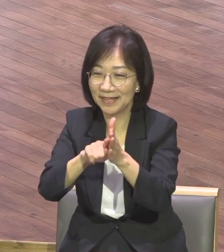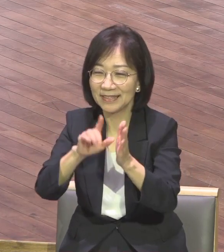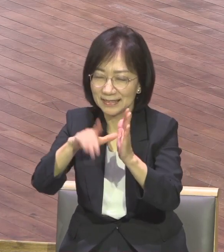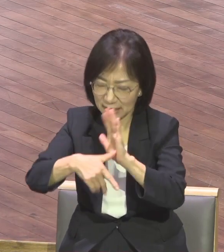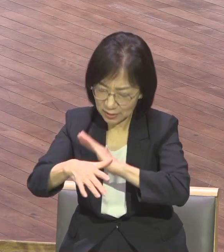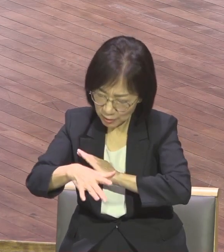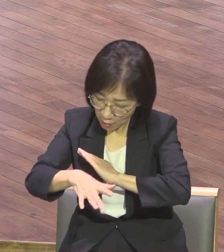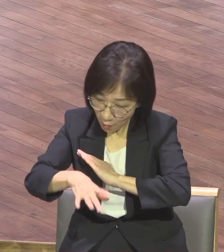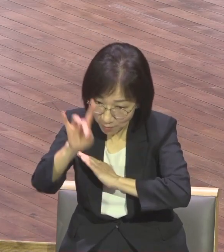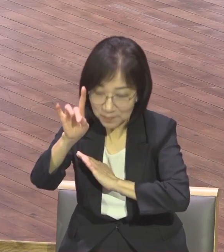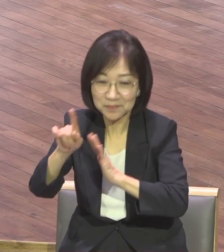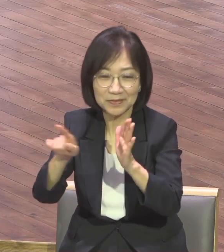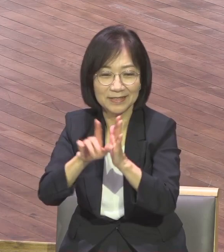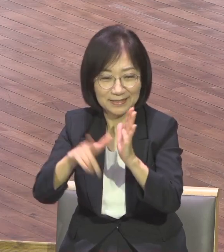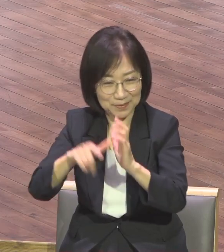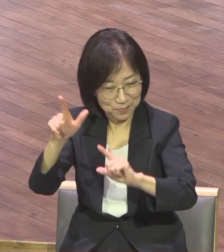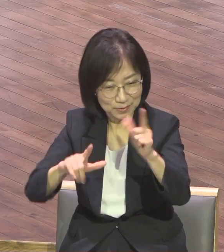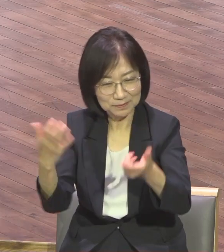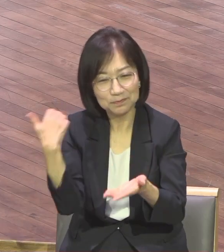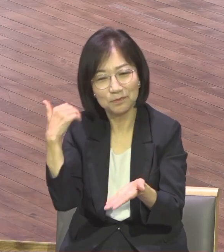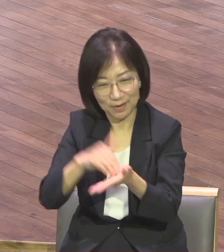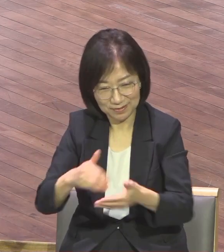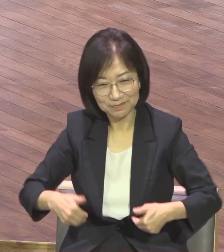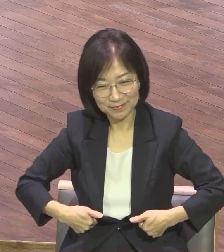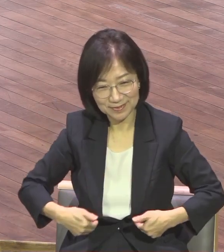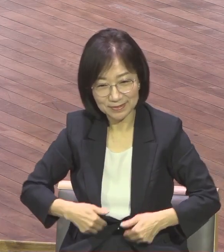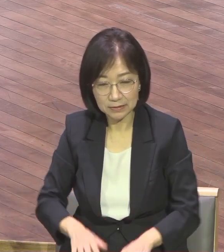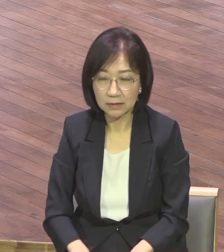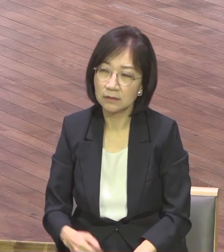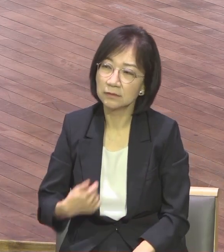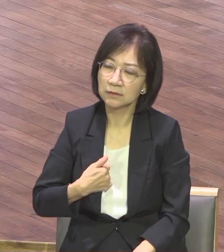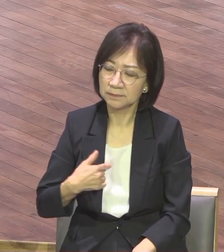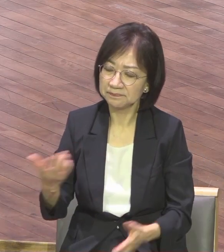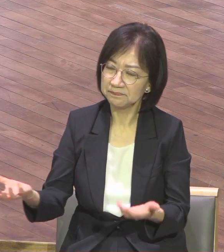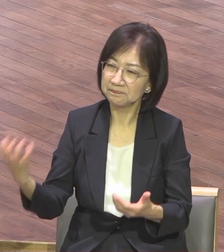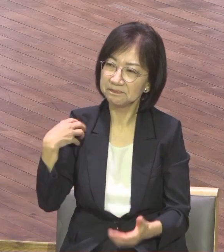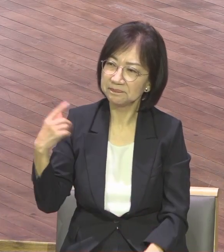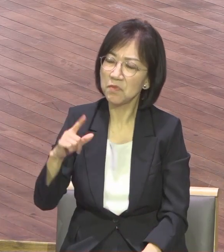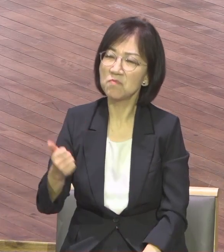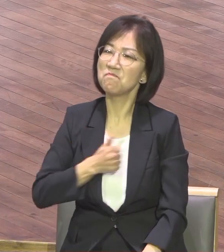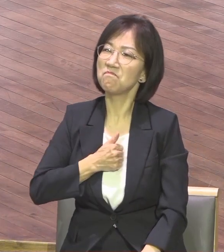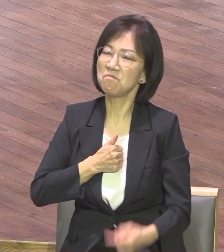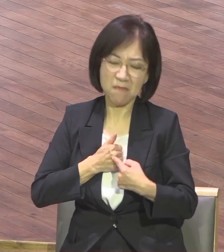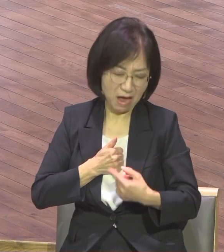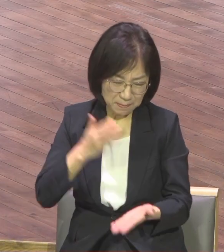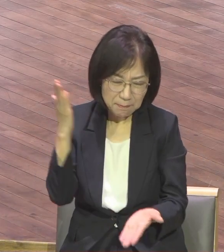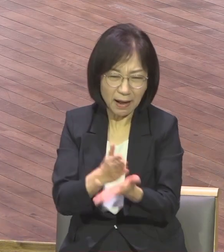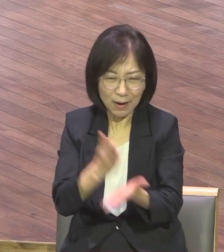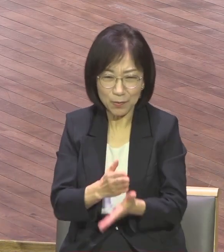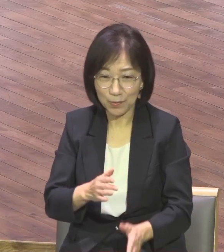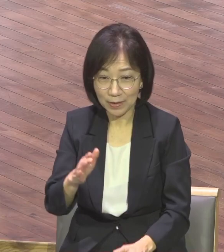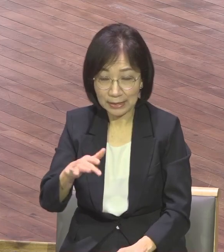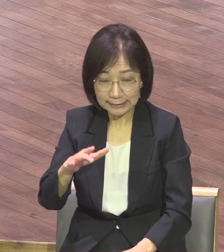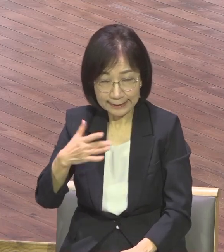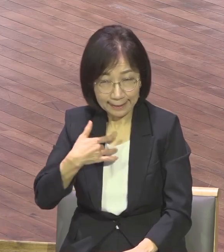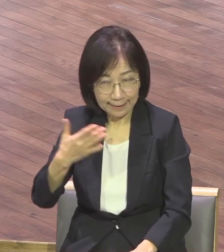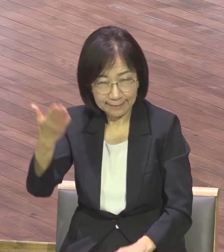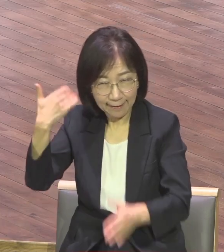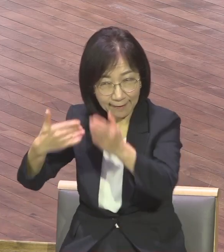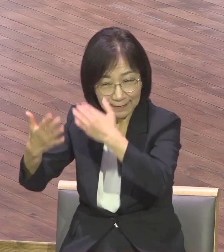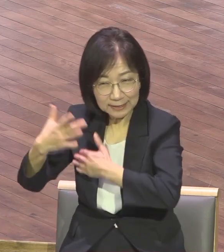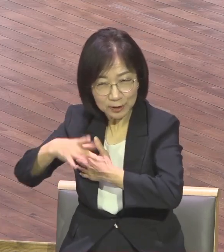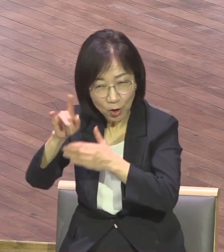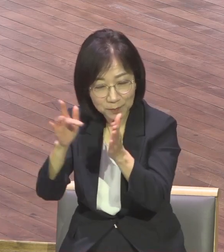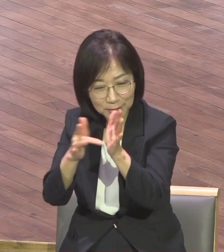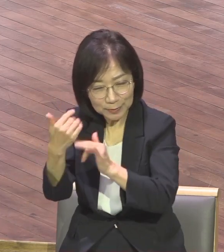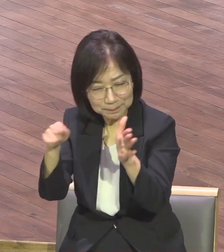오래 다녔는데 내가 직분이 뭔데 그거 다 내려놓고 예수를 오늘 처음 믿은 것처럼 초심으로 돌아가서